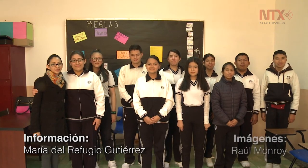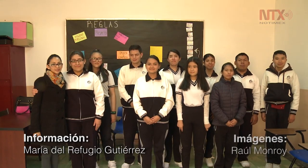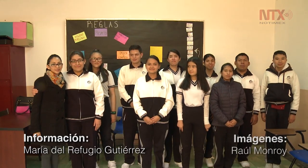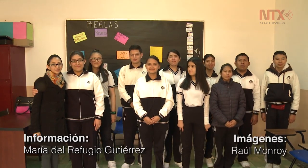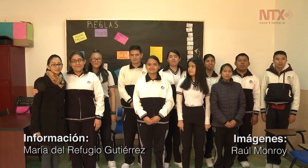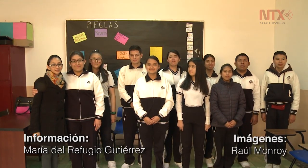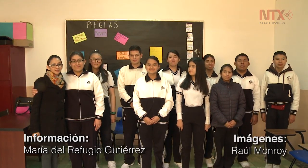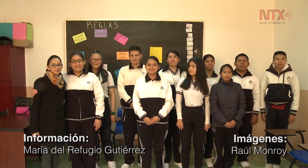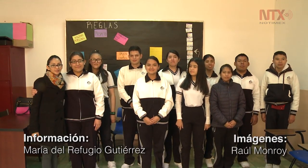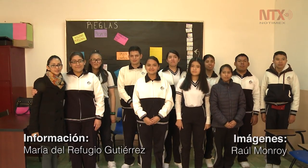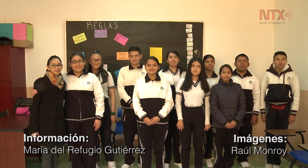Gracias.